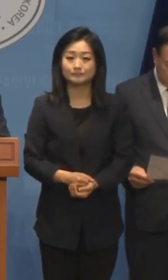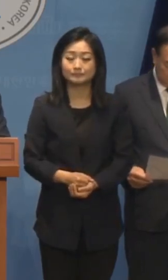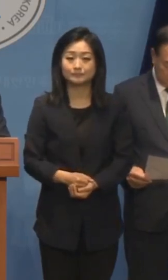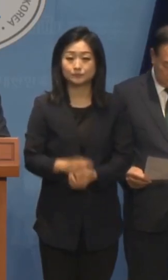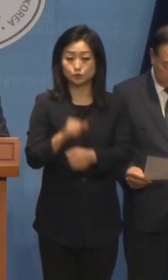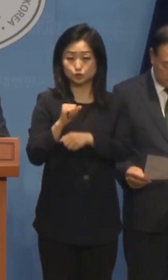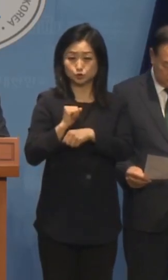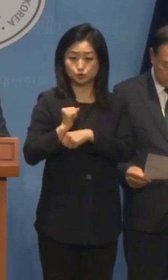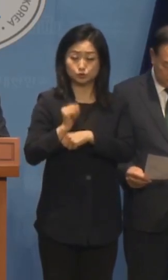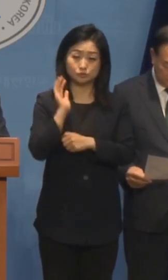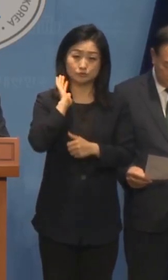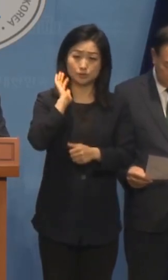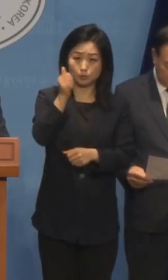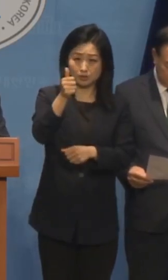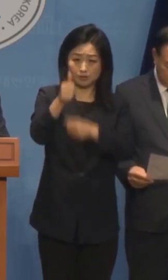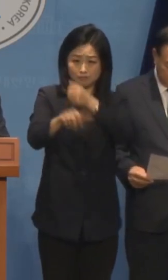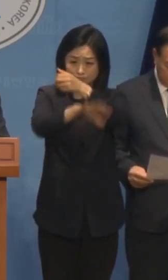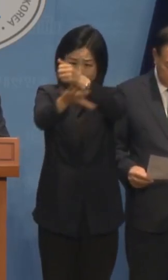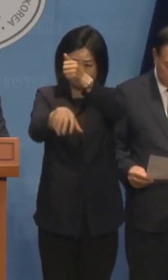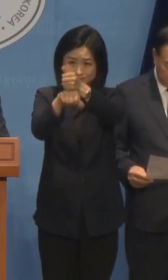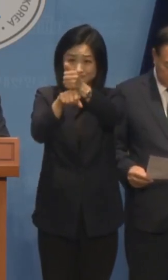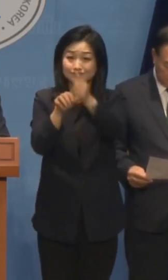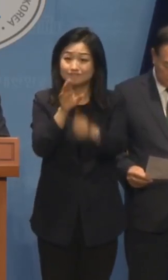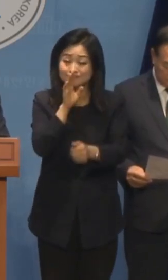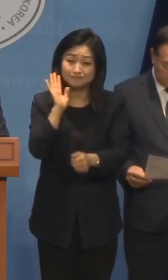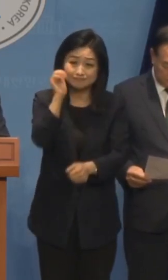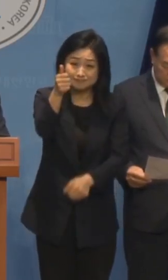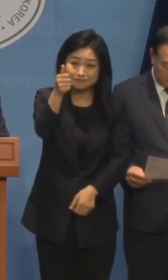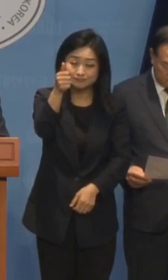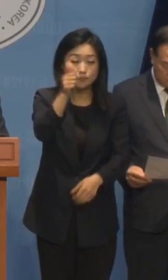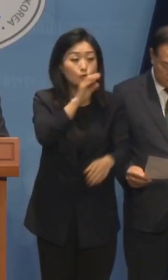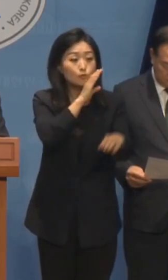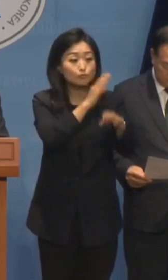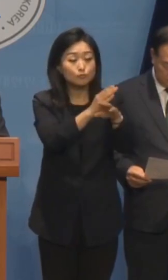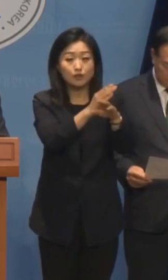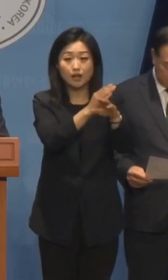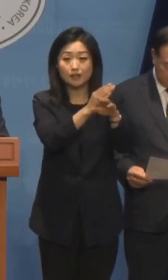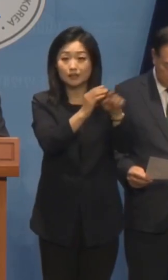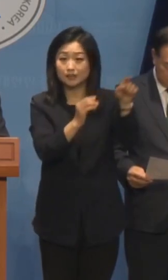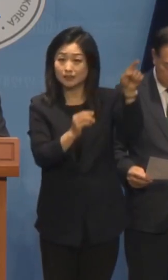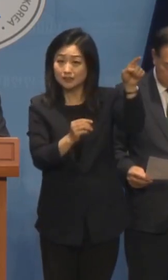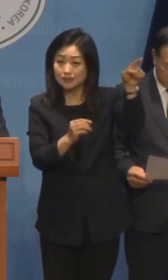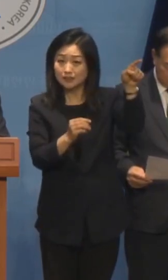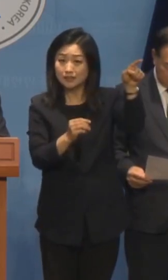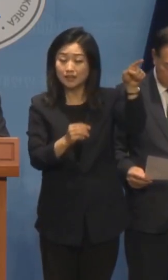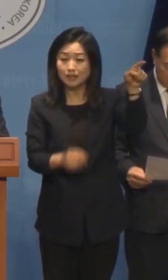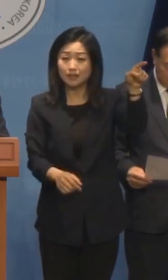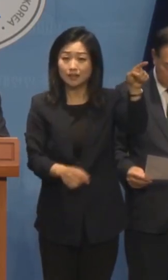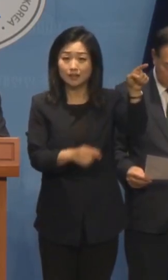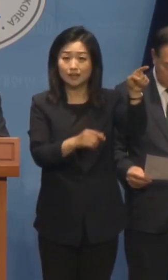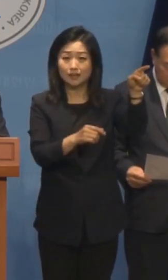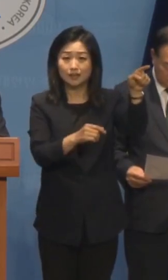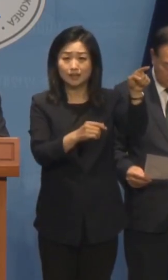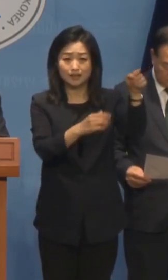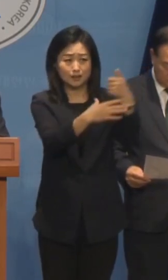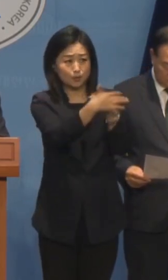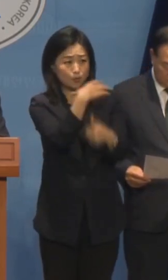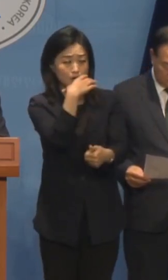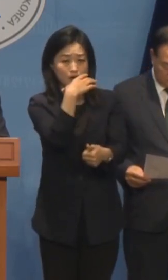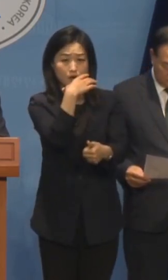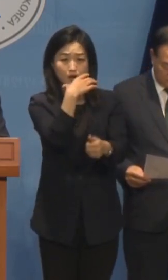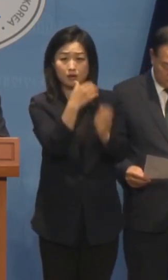국군 통수권자인 윤석열 대통령께서 북한 김정은 정권의 다양한 공격 양상을